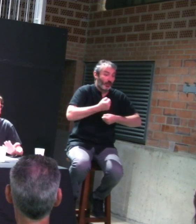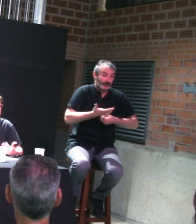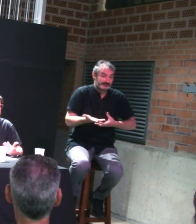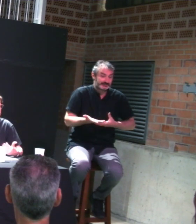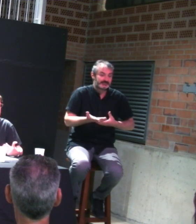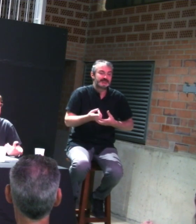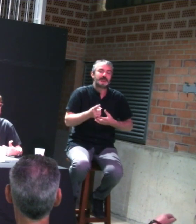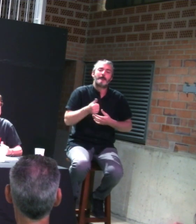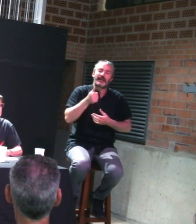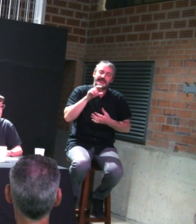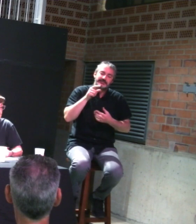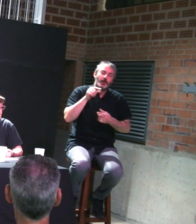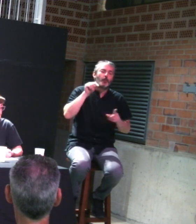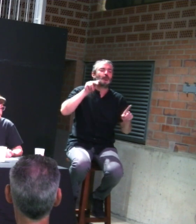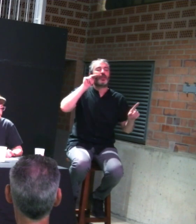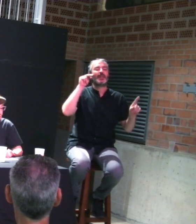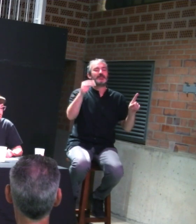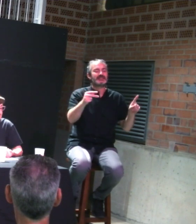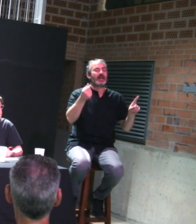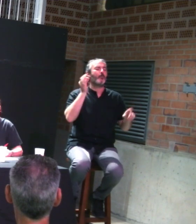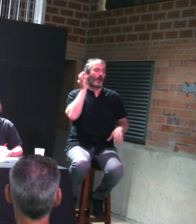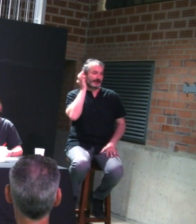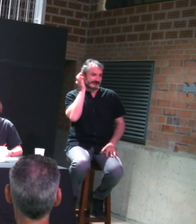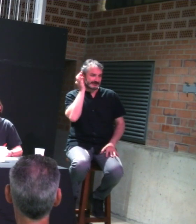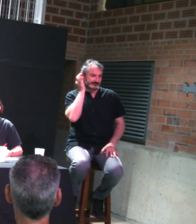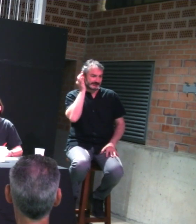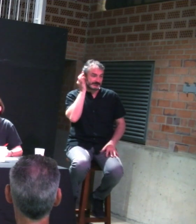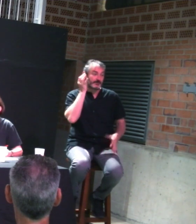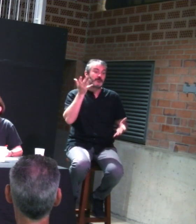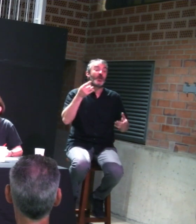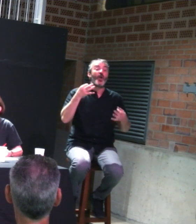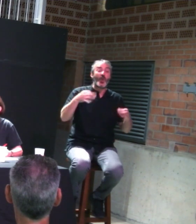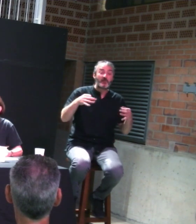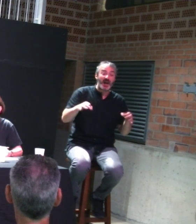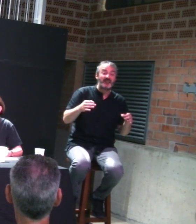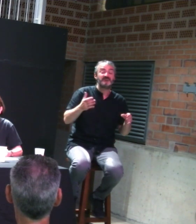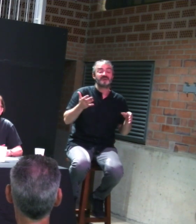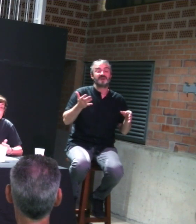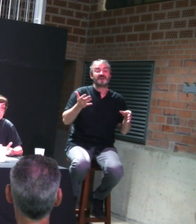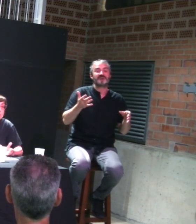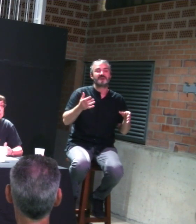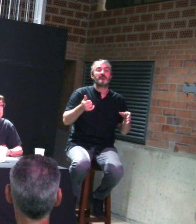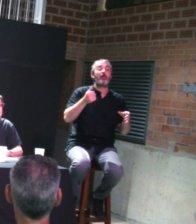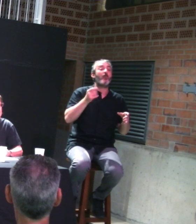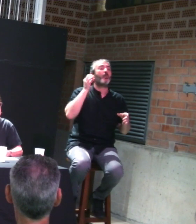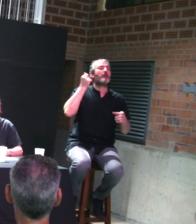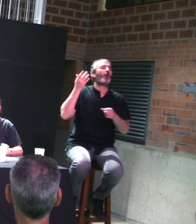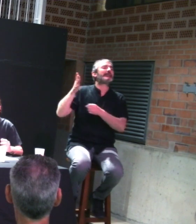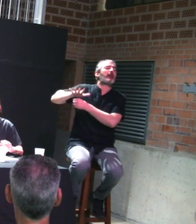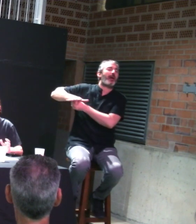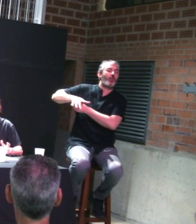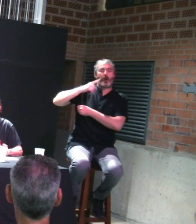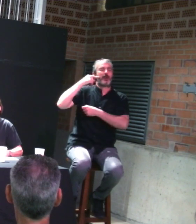sobre todo desde la perspectiva de las mujeres, que habitualmente es más desconocida y